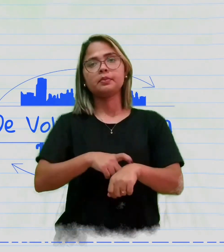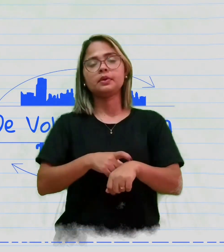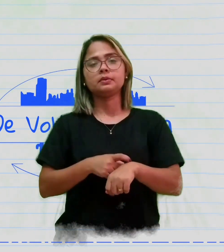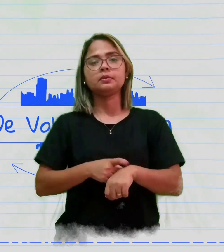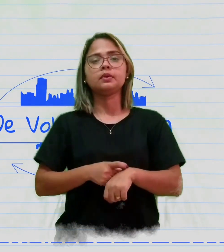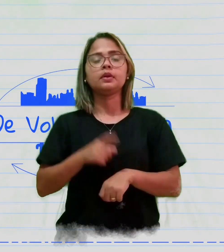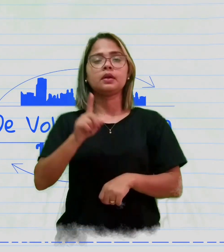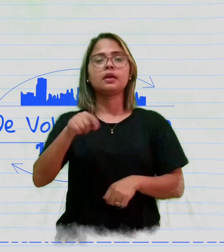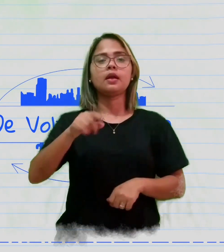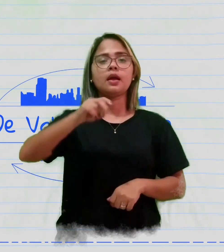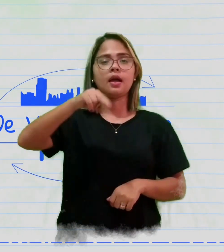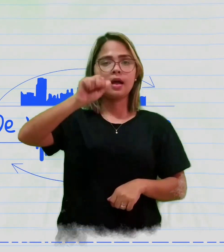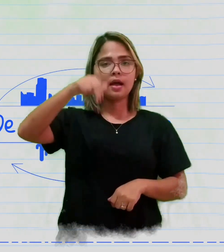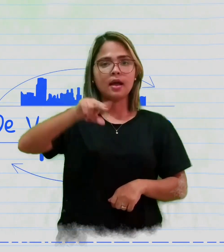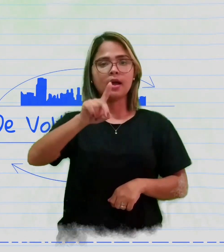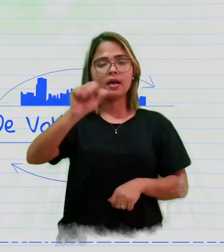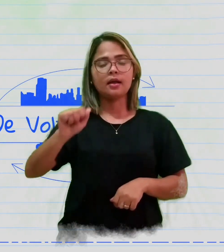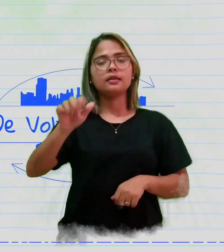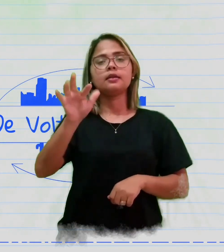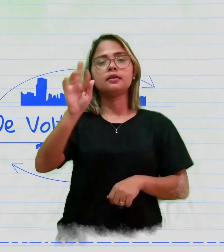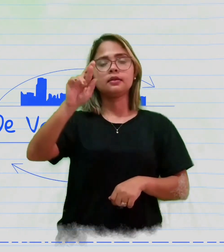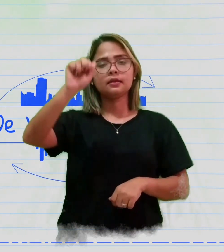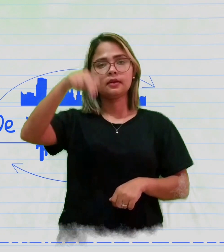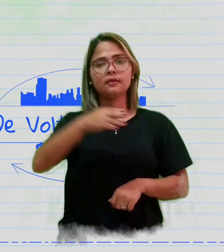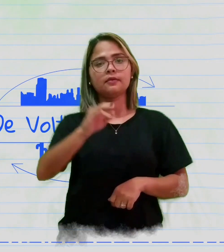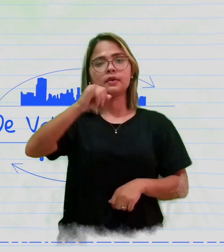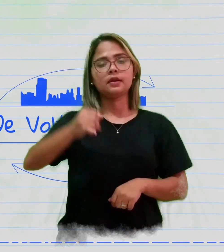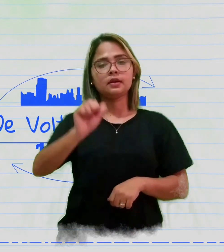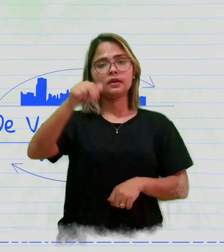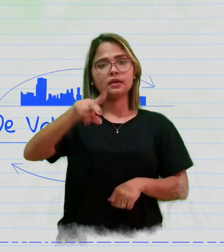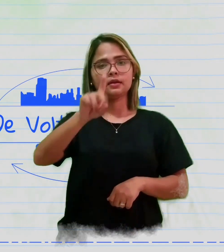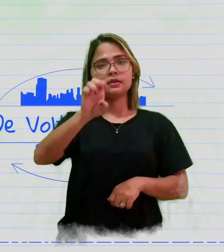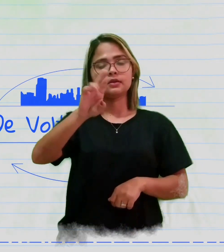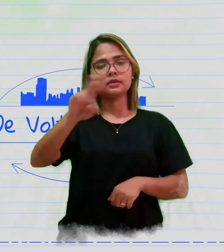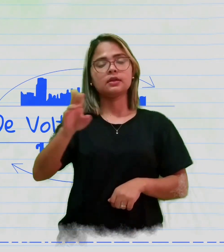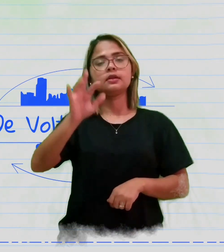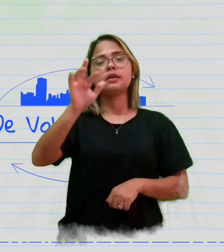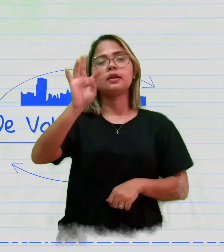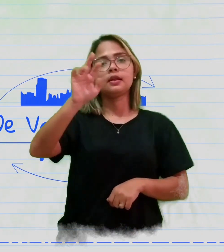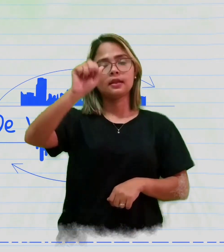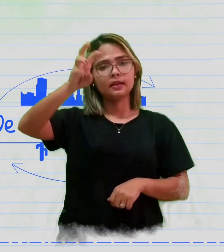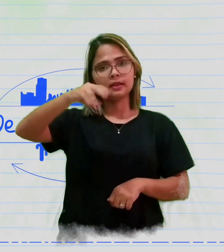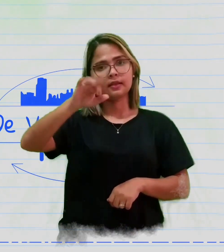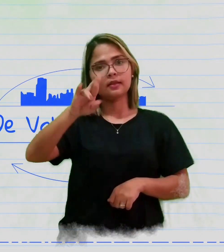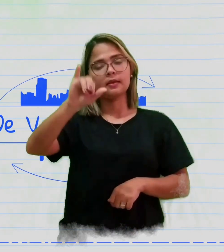de som, Letícia Muniz e Mariana Montezuma, que nos ajudaram e contribuíram com a musicalidade da Rádio